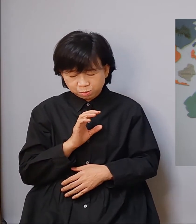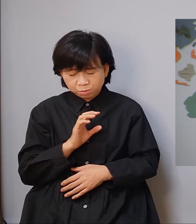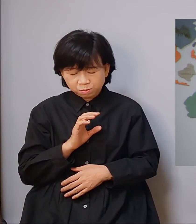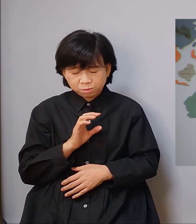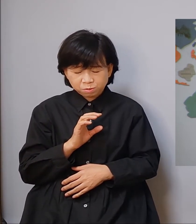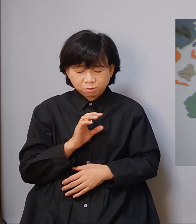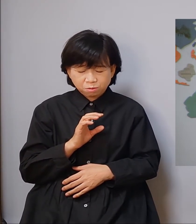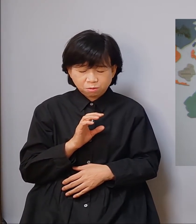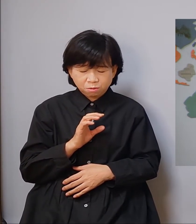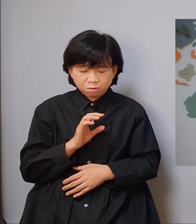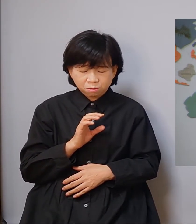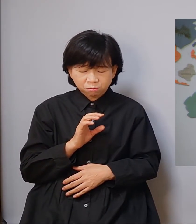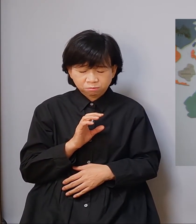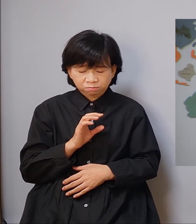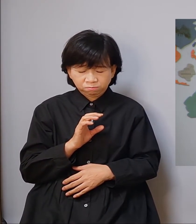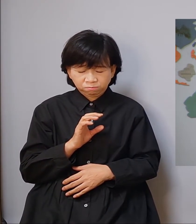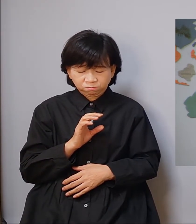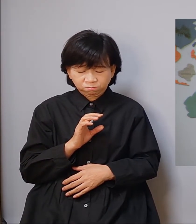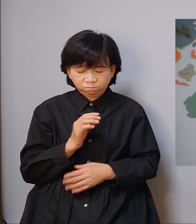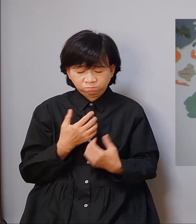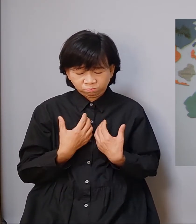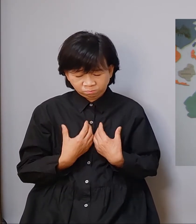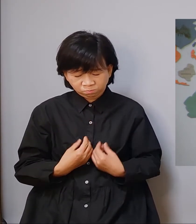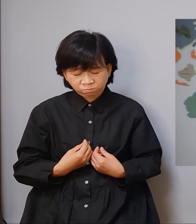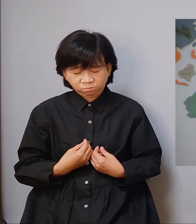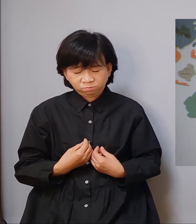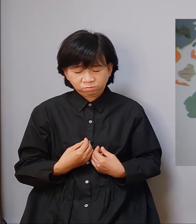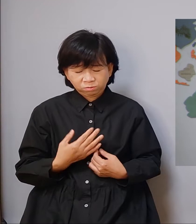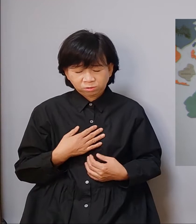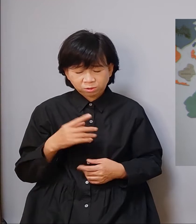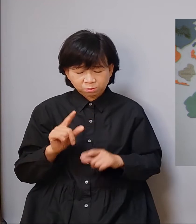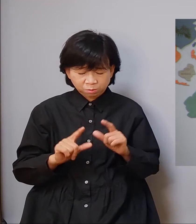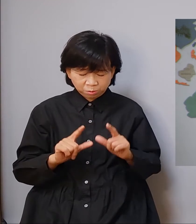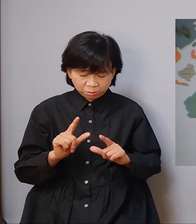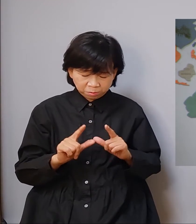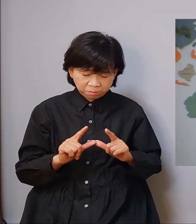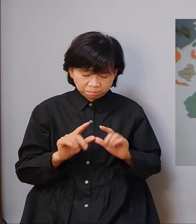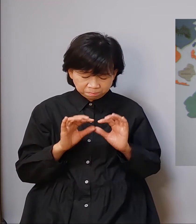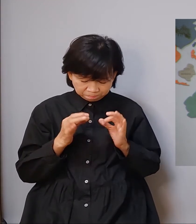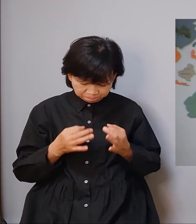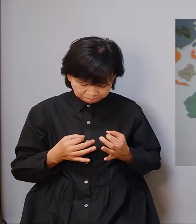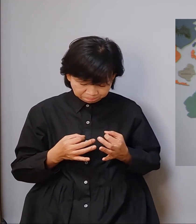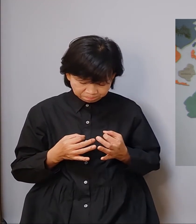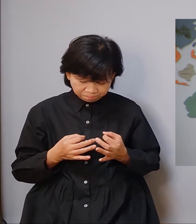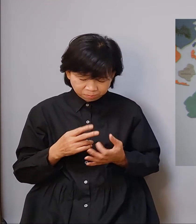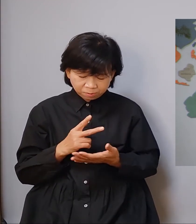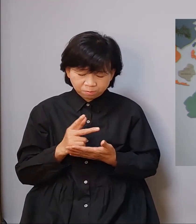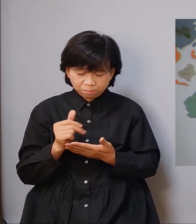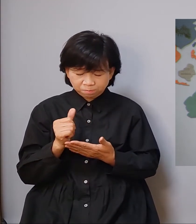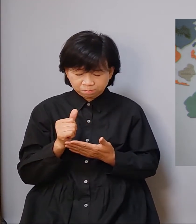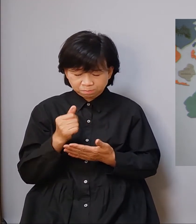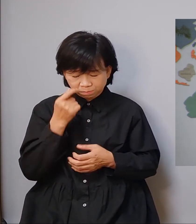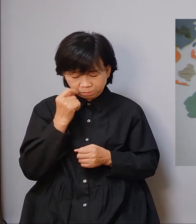원망하는 저의 모습, 낙담하고 있는, 낙심하고 있는 저의 모습을 용서하여 주시옵소서.